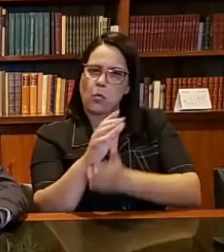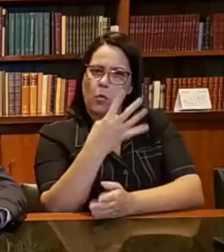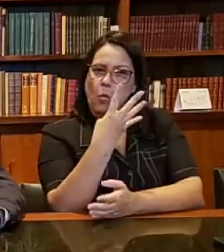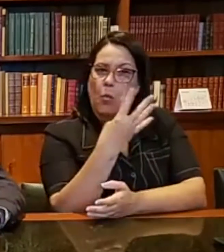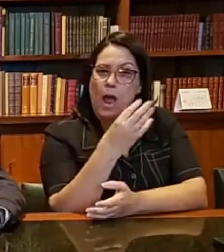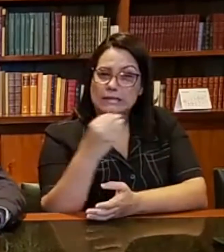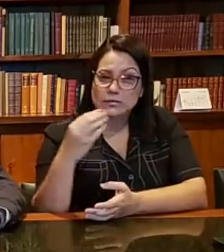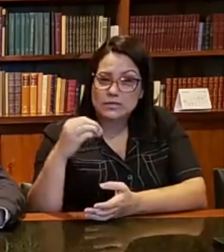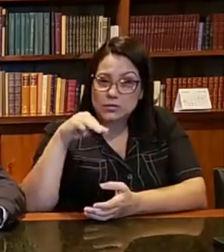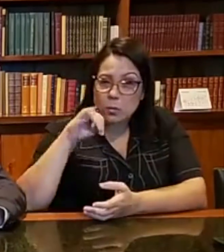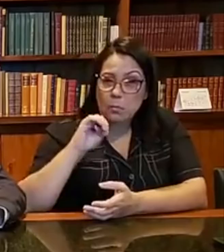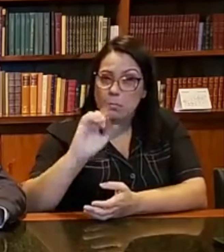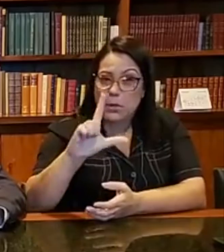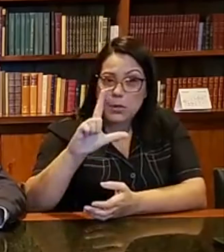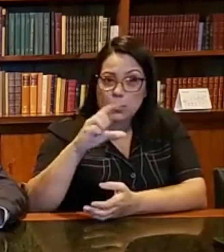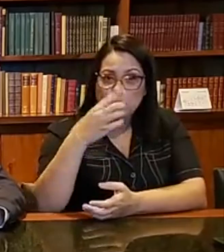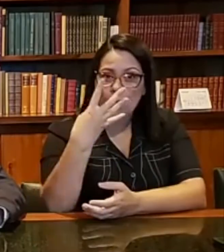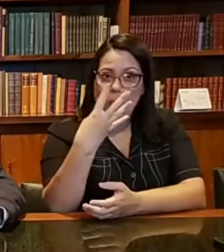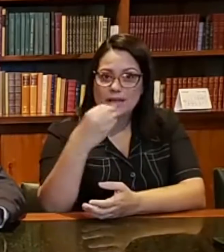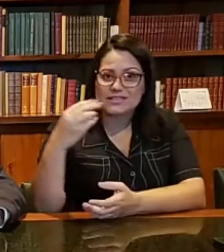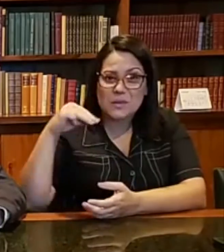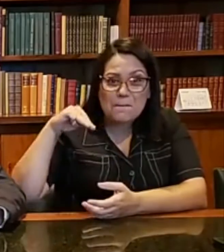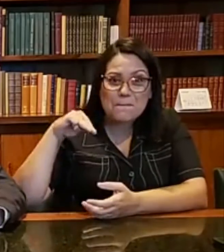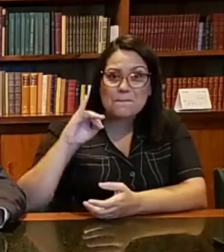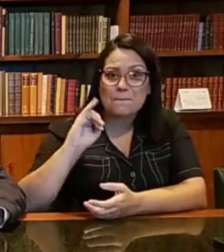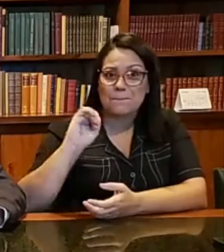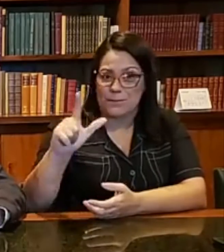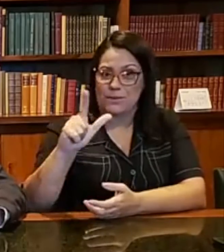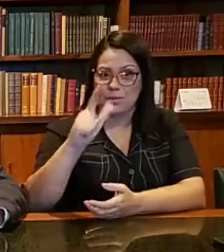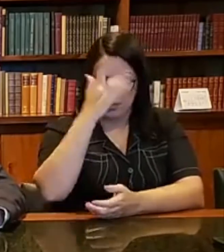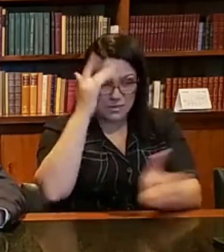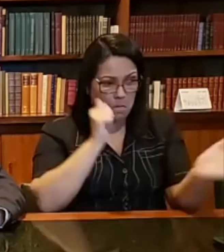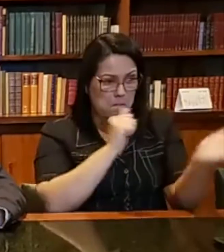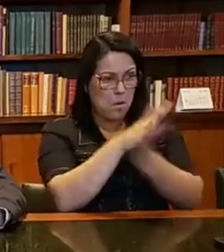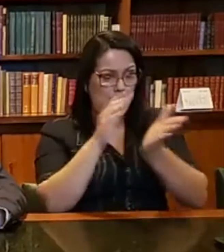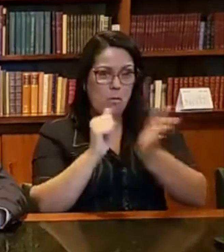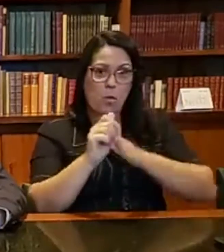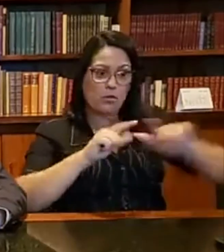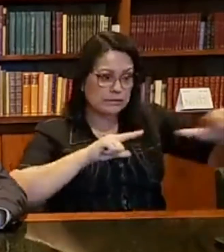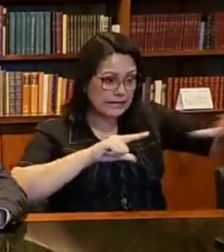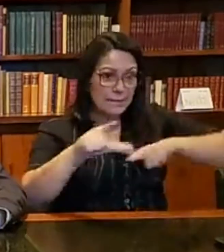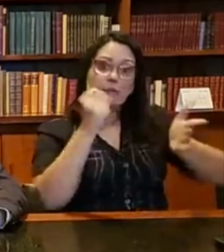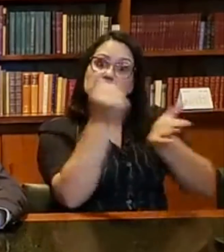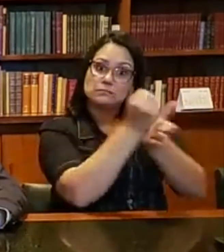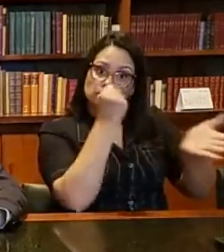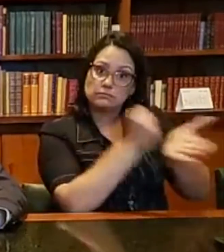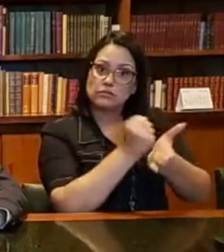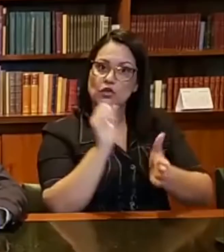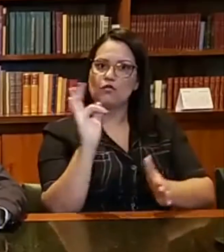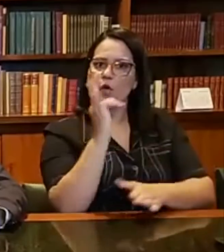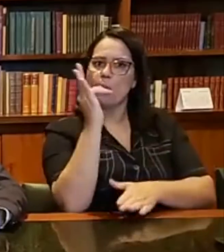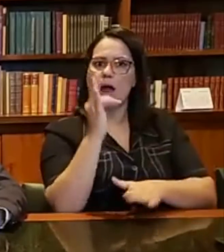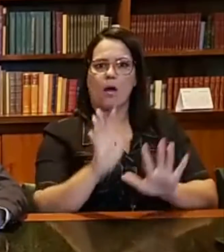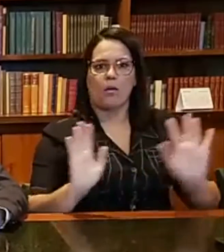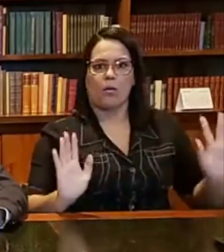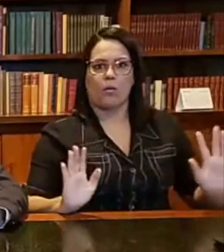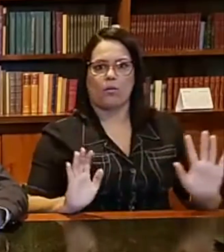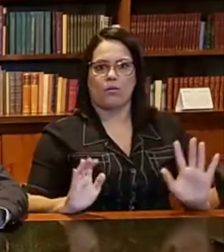empregos formais. Santa Catarina, 400 mil empregos formais. Não vou discutir